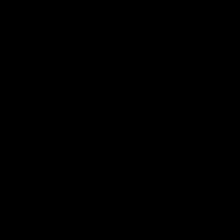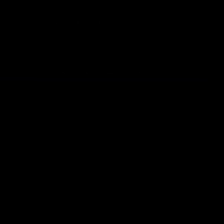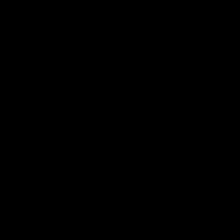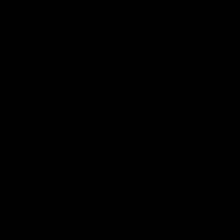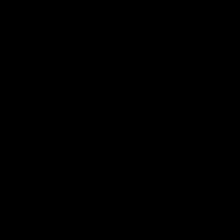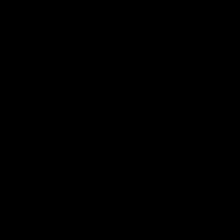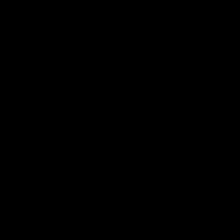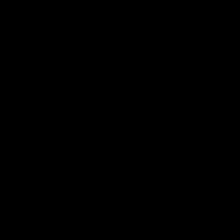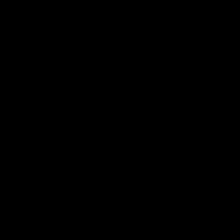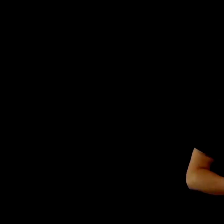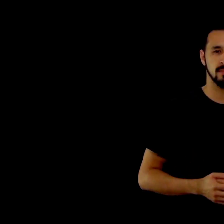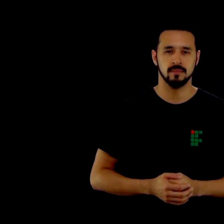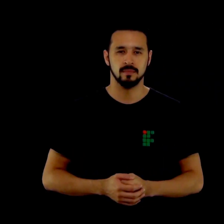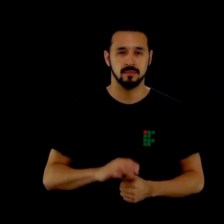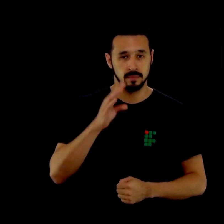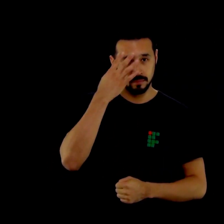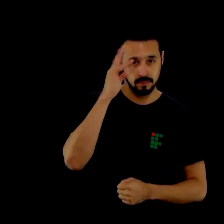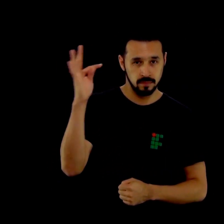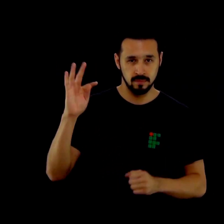1936.